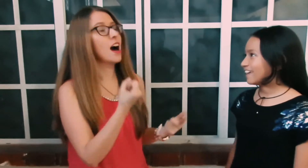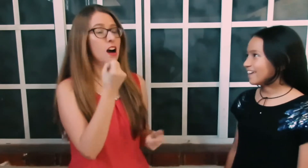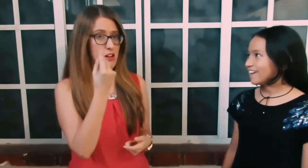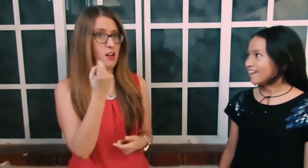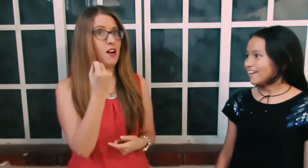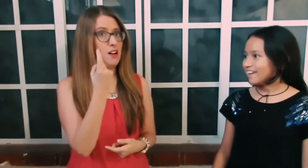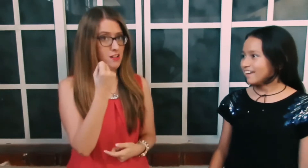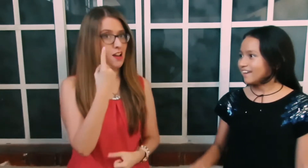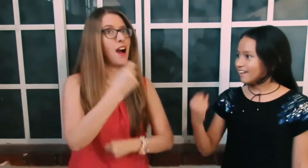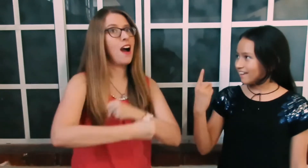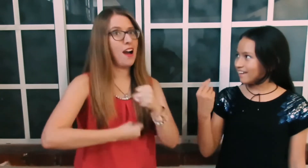11.